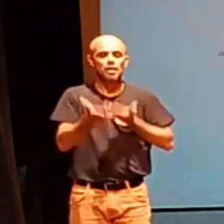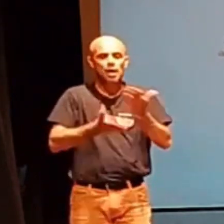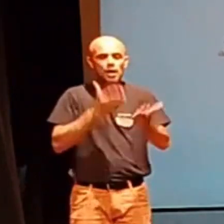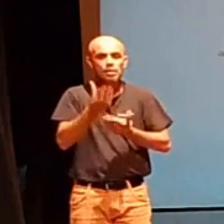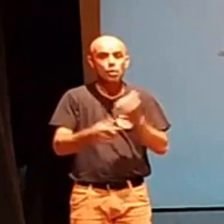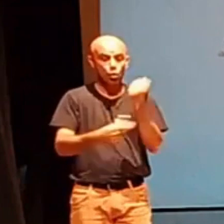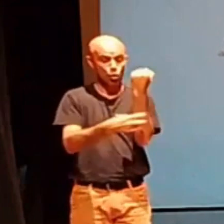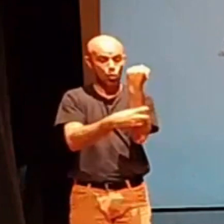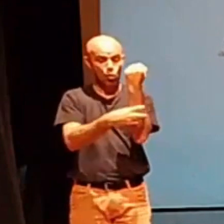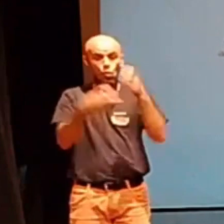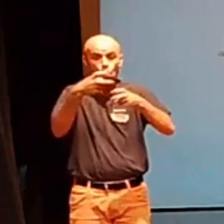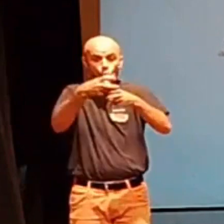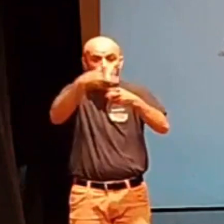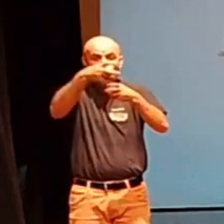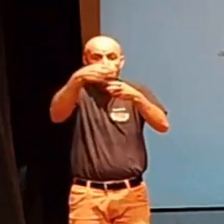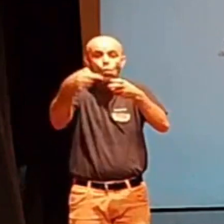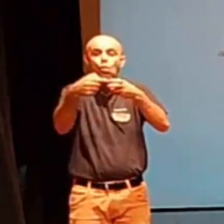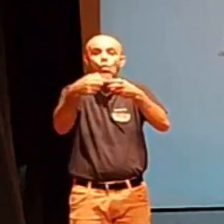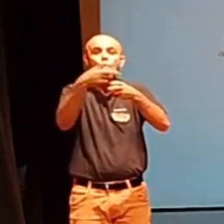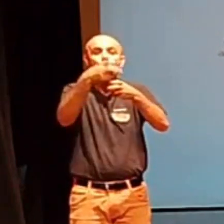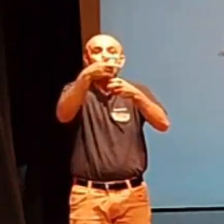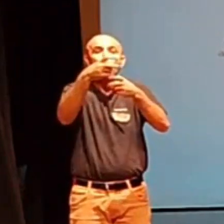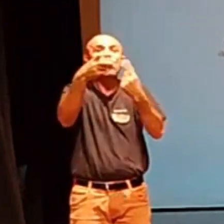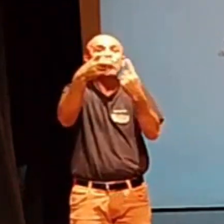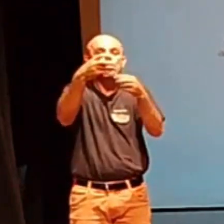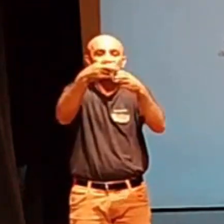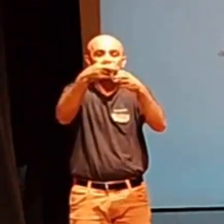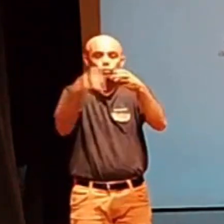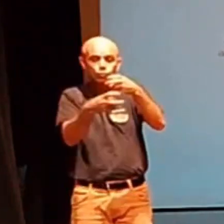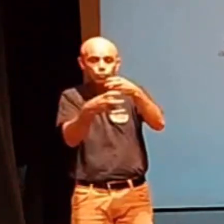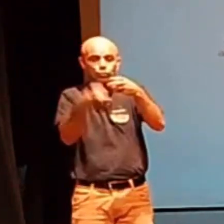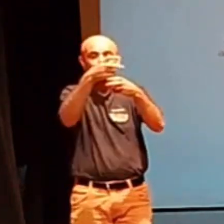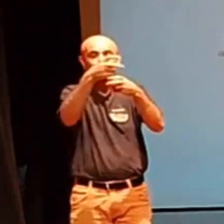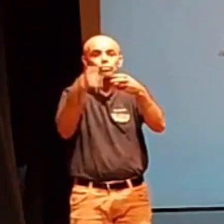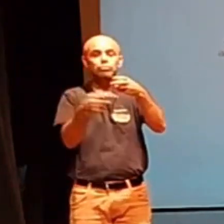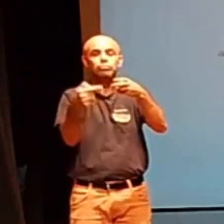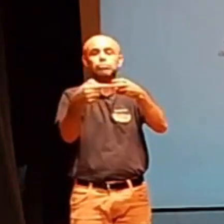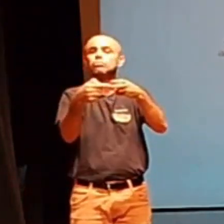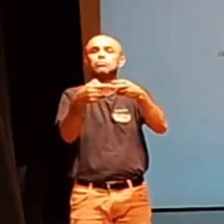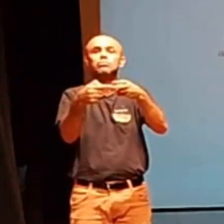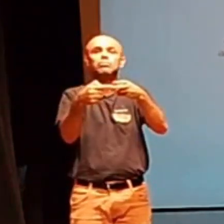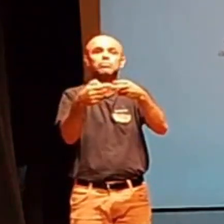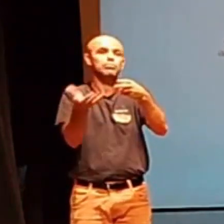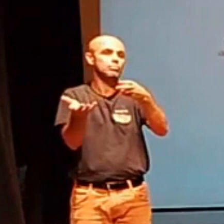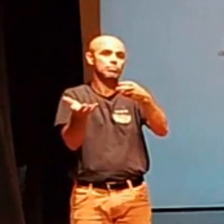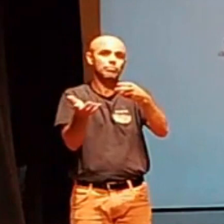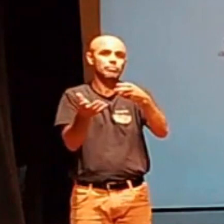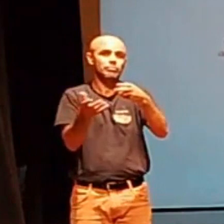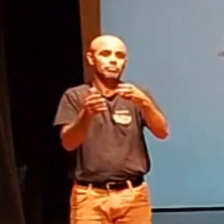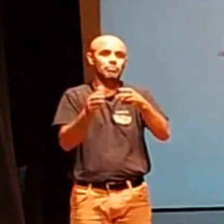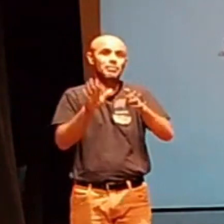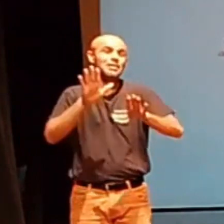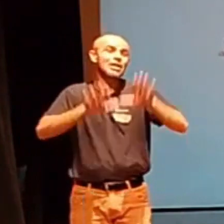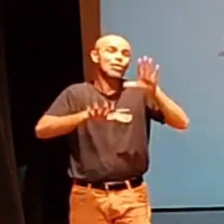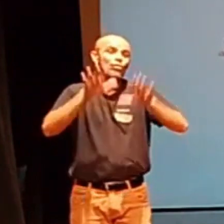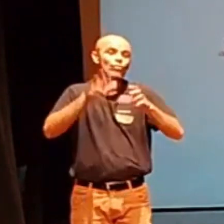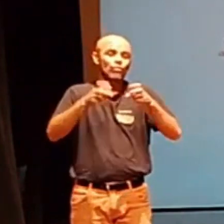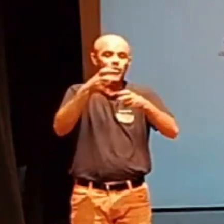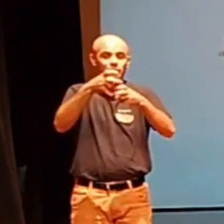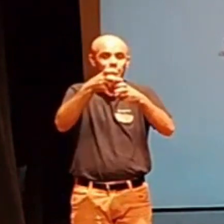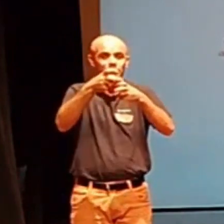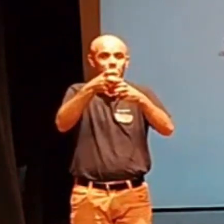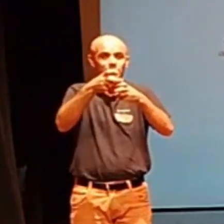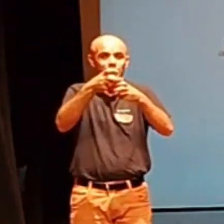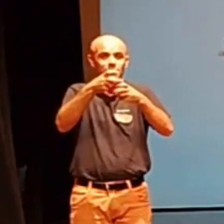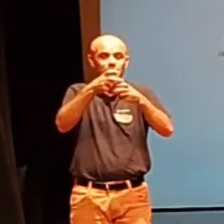uma vértebra, mas a vértebra de cima e a vértebra de baixo, muito provavelmente, estão